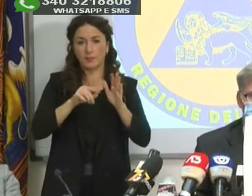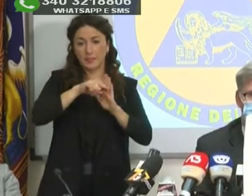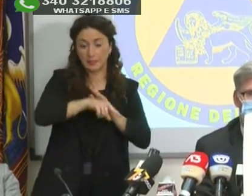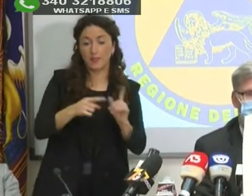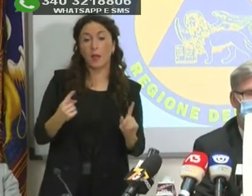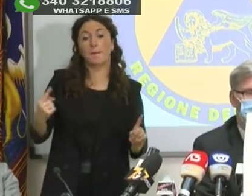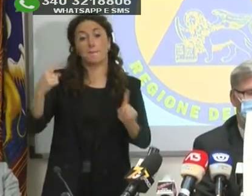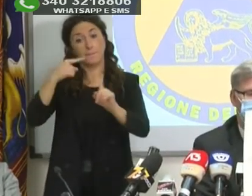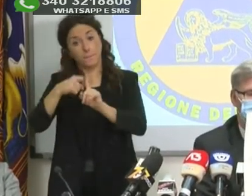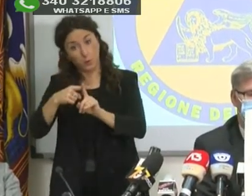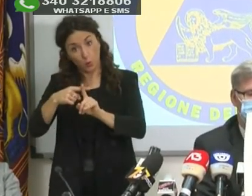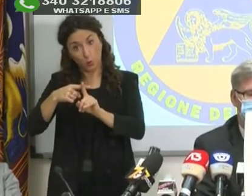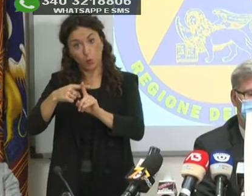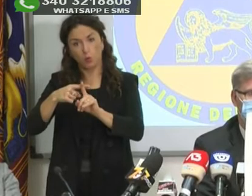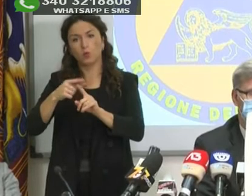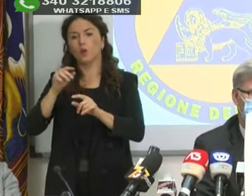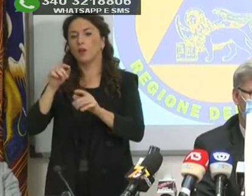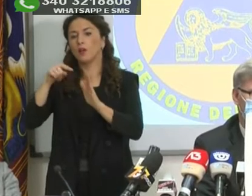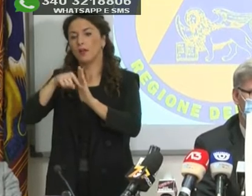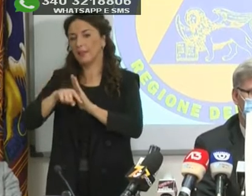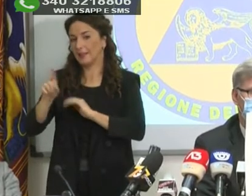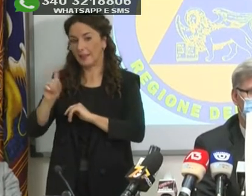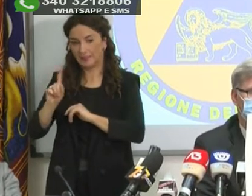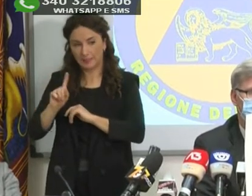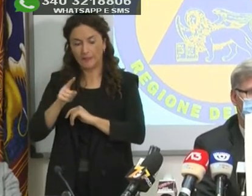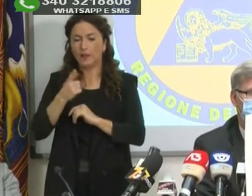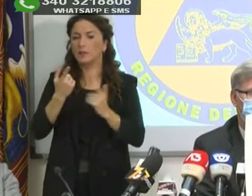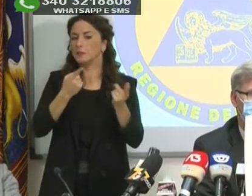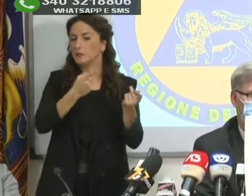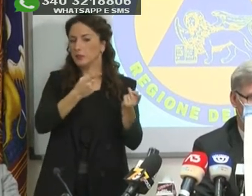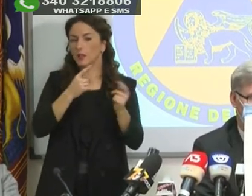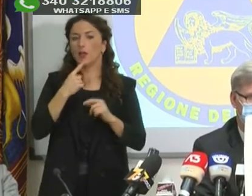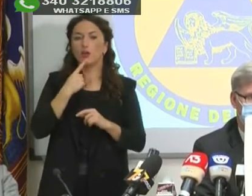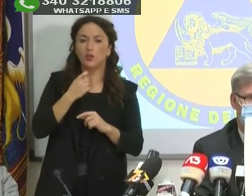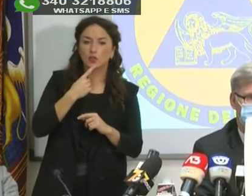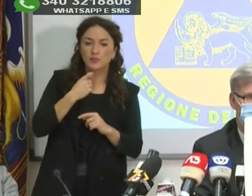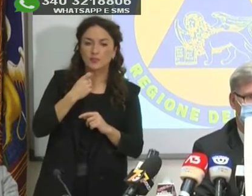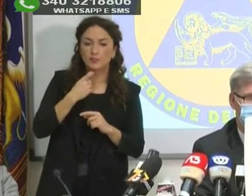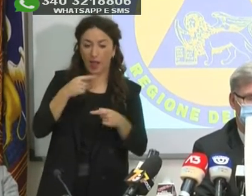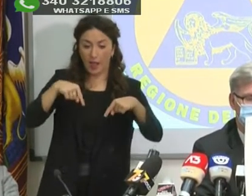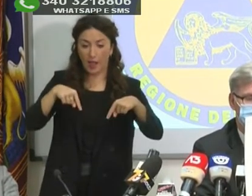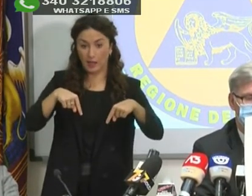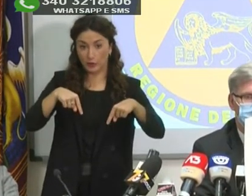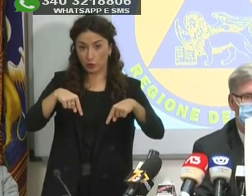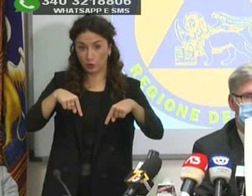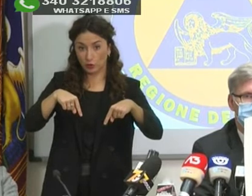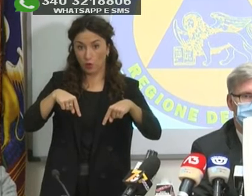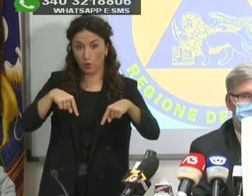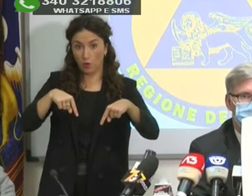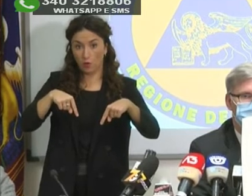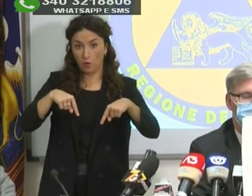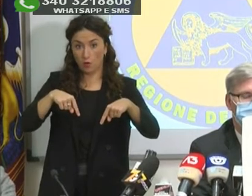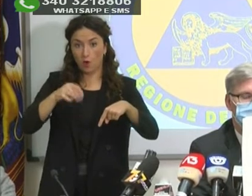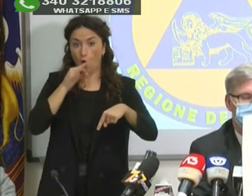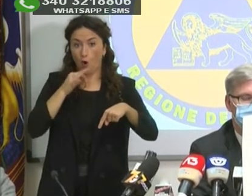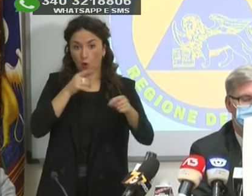intensiva più quelli in terapia non intensiva. Vedete che la pendenza della curva rossa, cioè la situazione attuale, insomma,